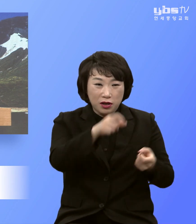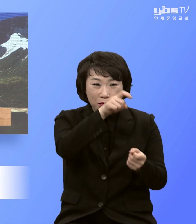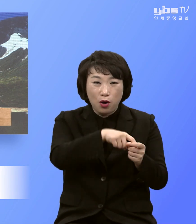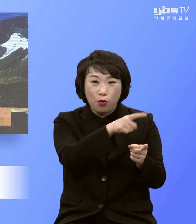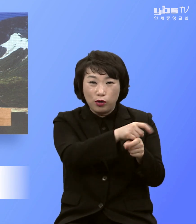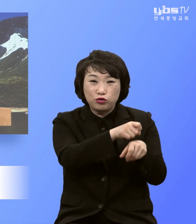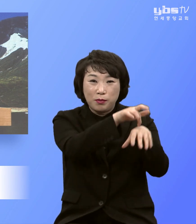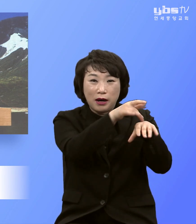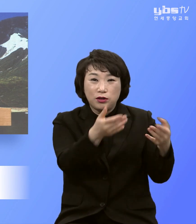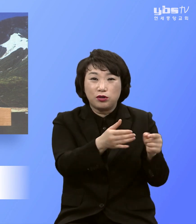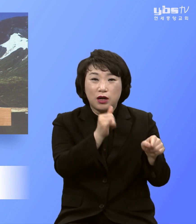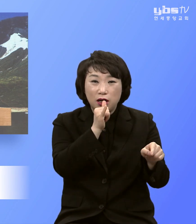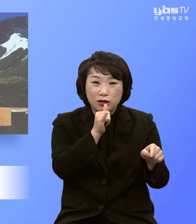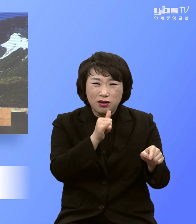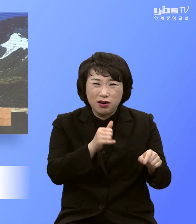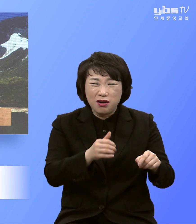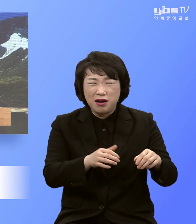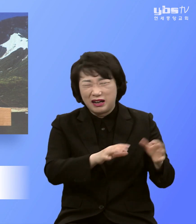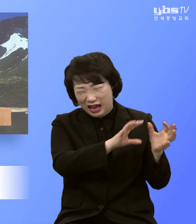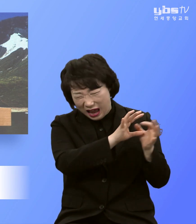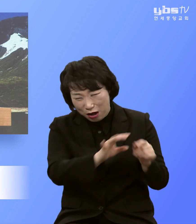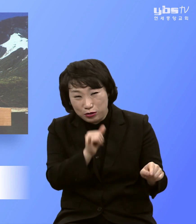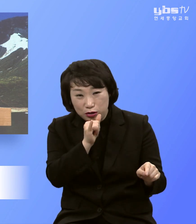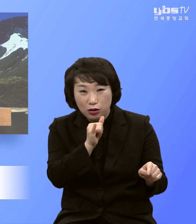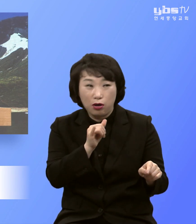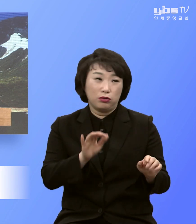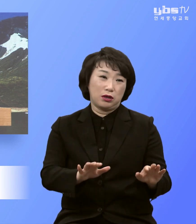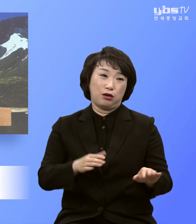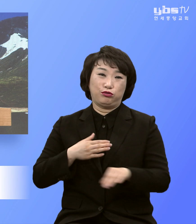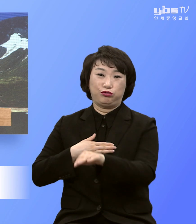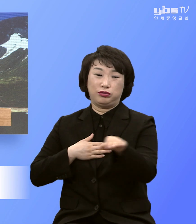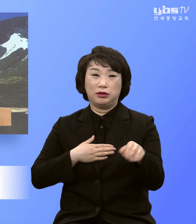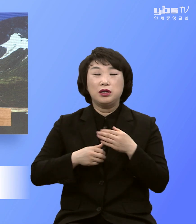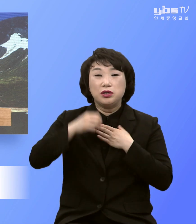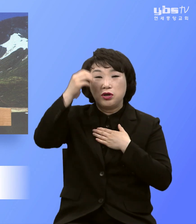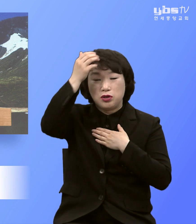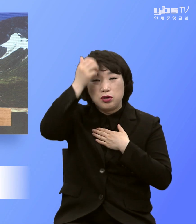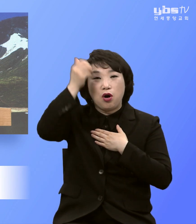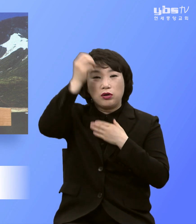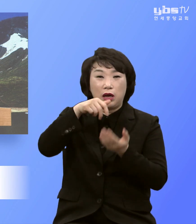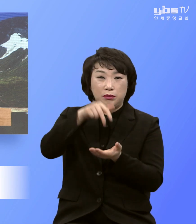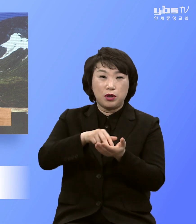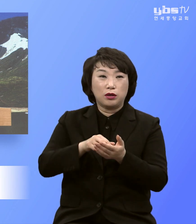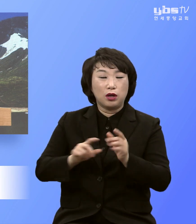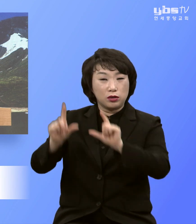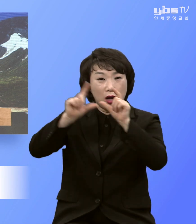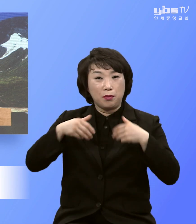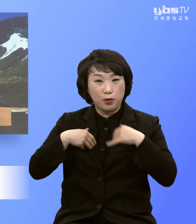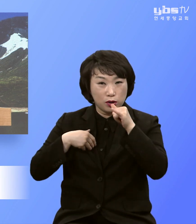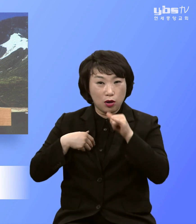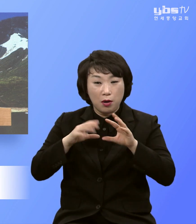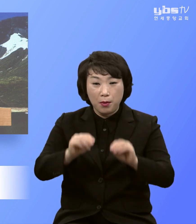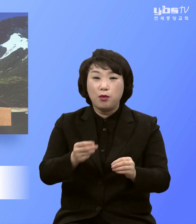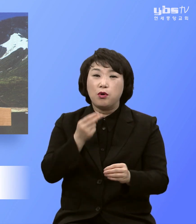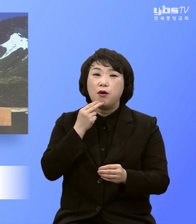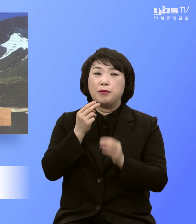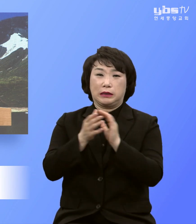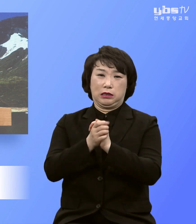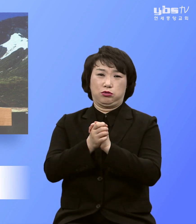마귀 사단 귀신 역사가 존재하는 한 우린 영적으로 살기 위해서 쉬지 않는